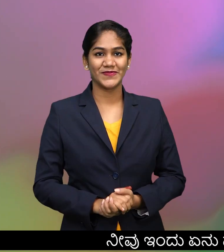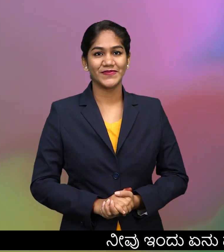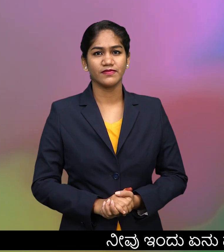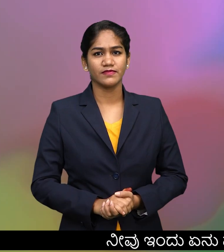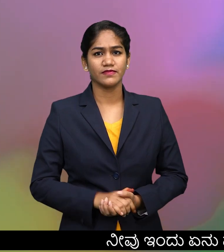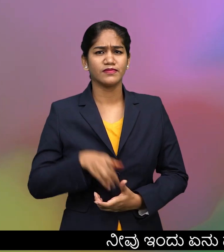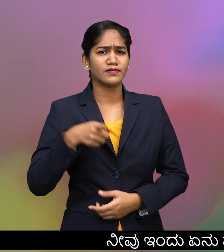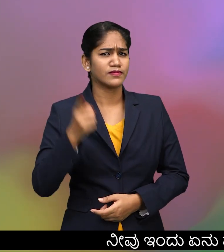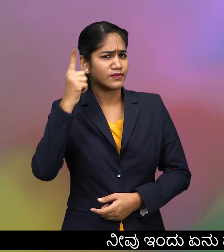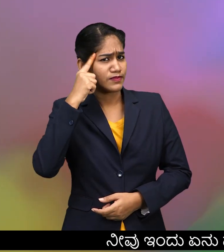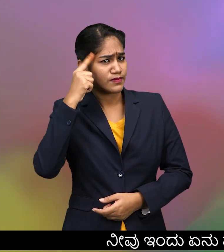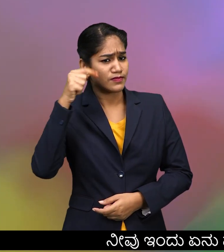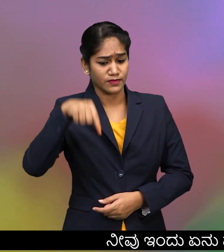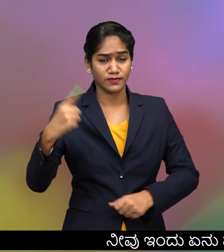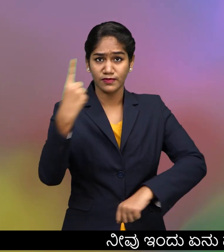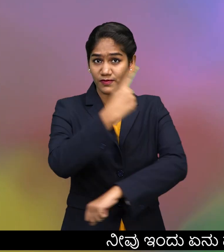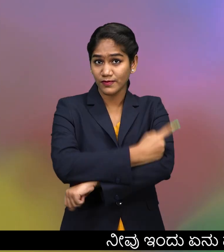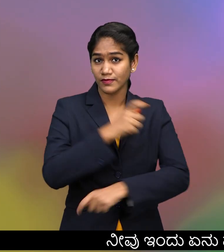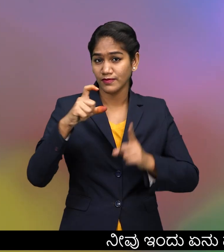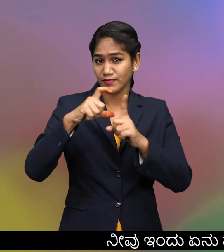ನೀವು ಇಂದು ಏನು ಮಾಡಲು ಯೋಚಿಸುತ್ತಿದ್ದೀರಿ?